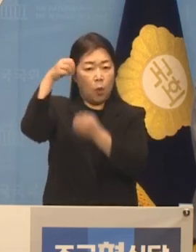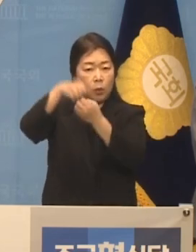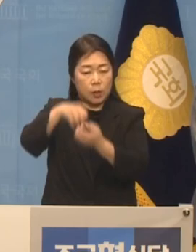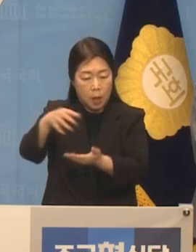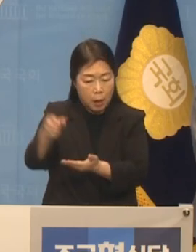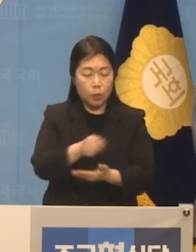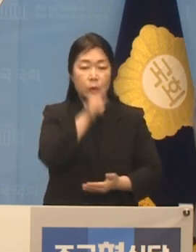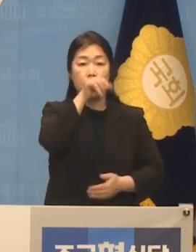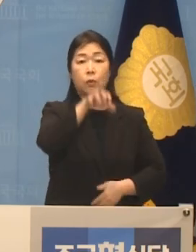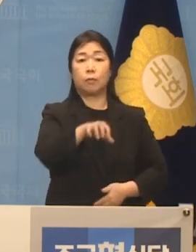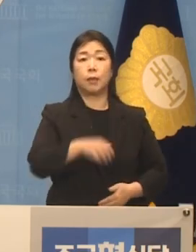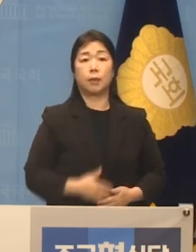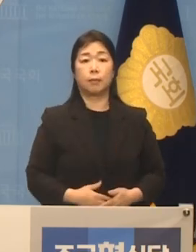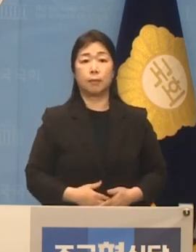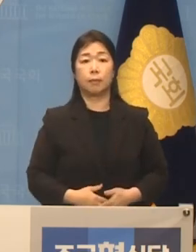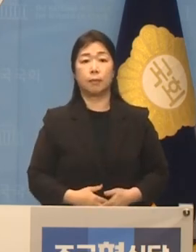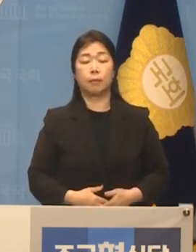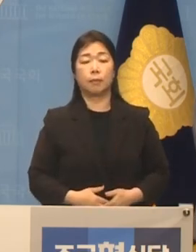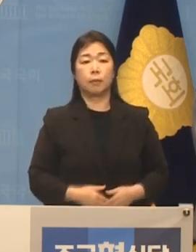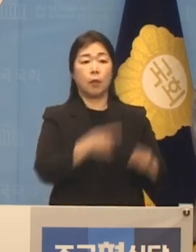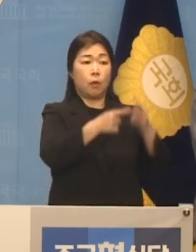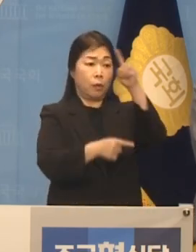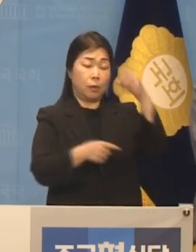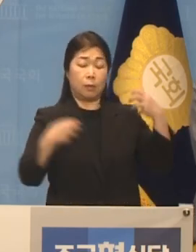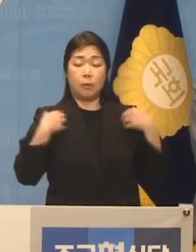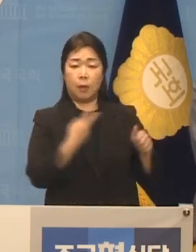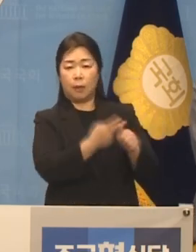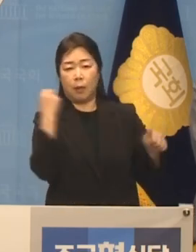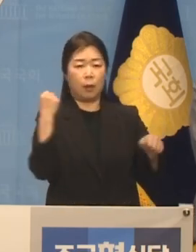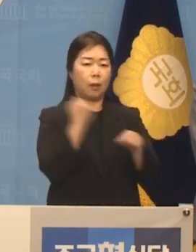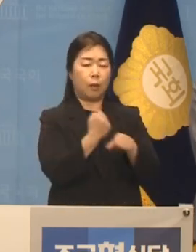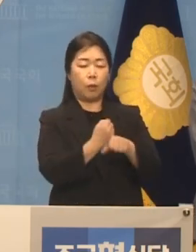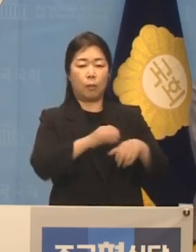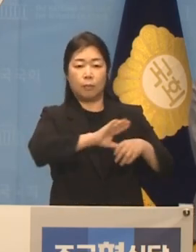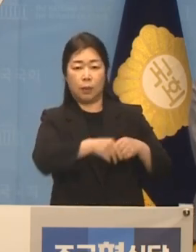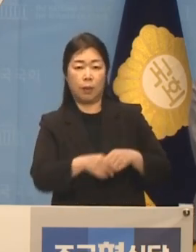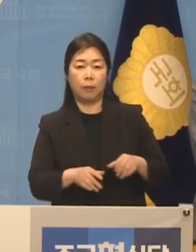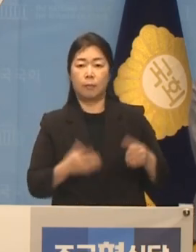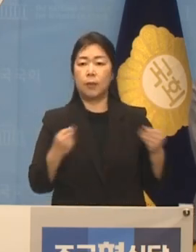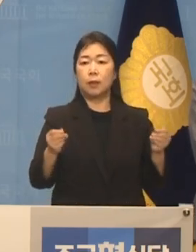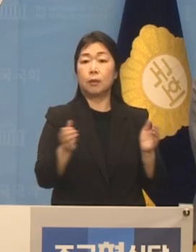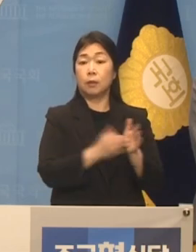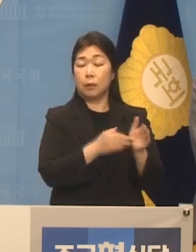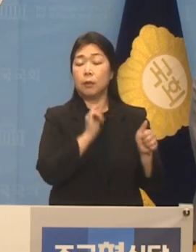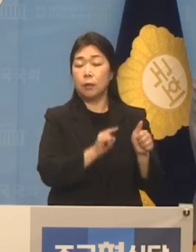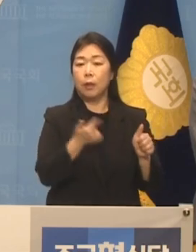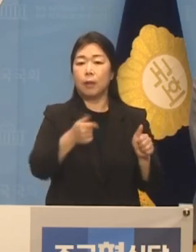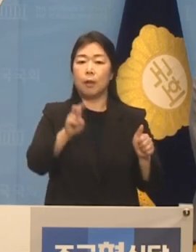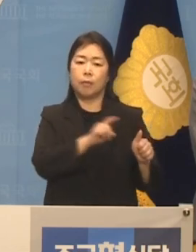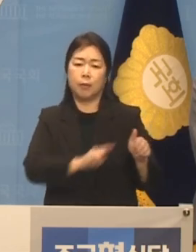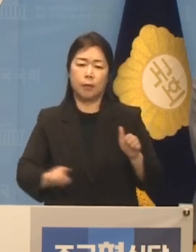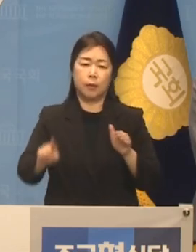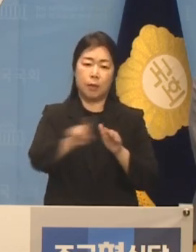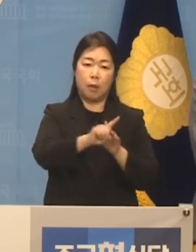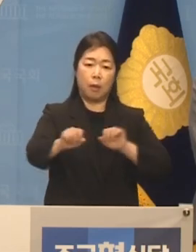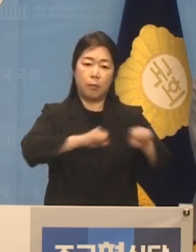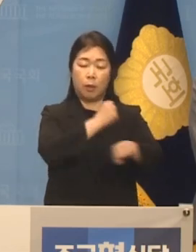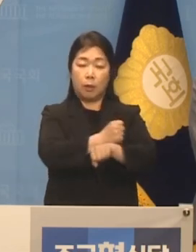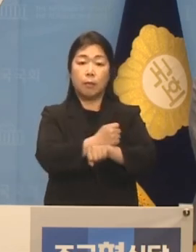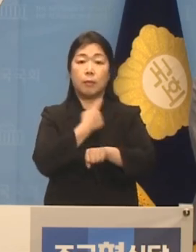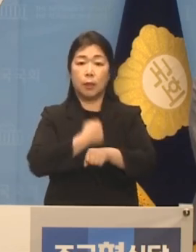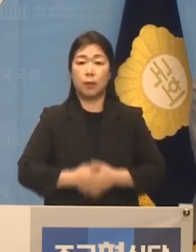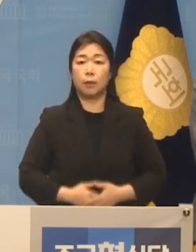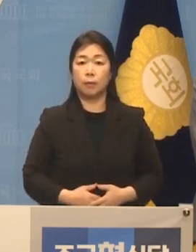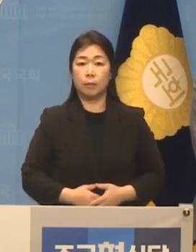현장입니다. 윤석열을 탄핵하고 끝장내는 일에 남기업은 최선두에 서왔습니다.